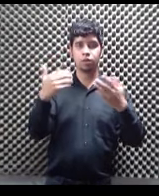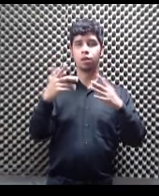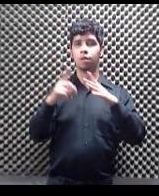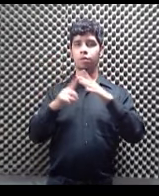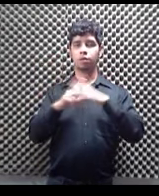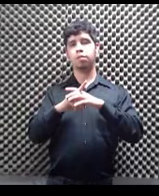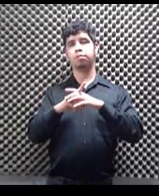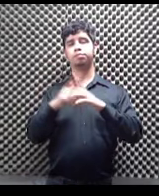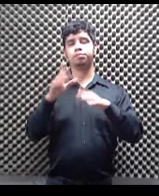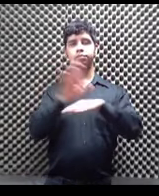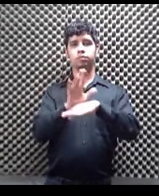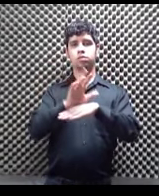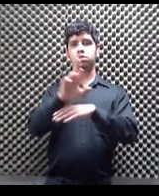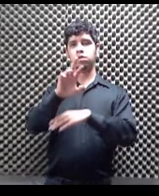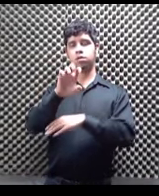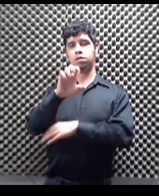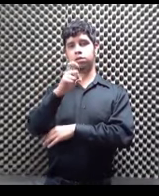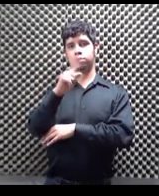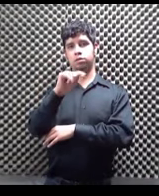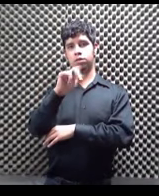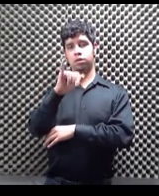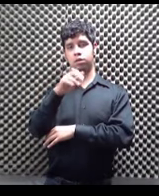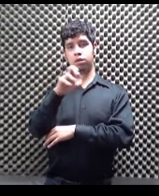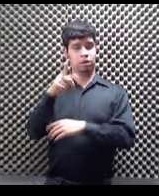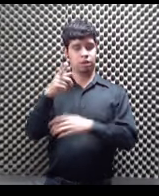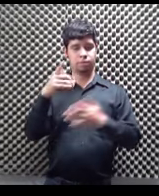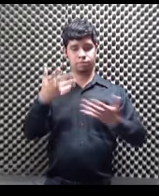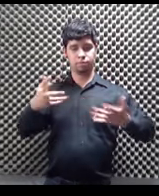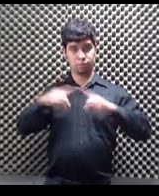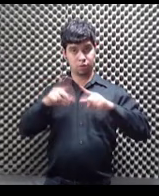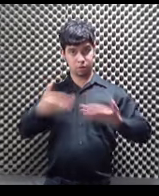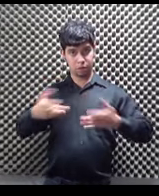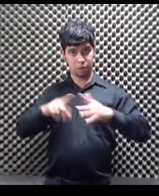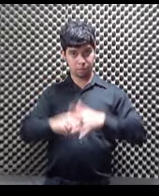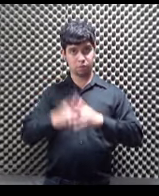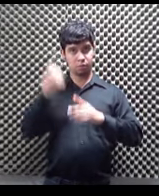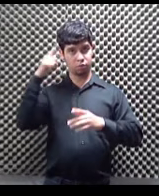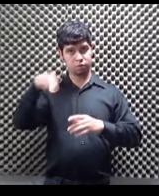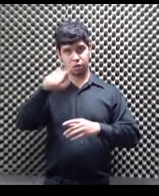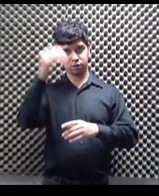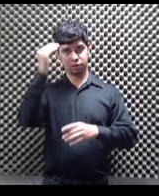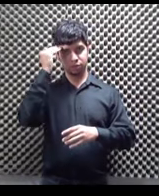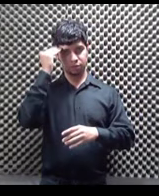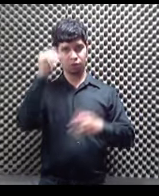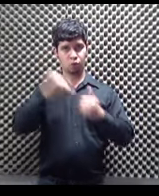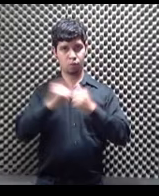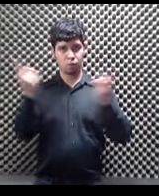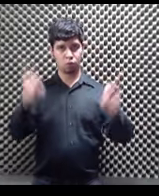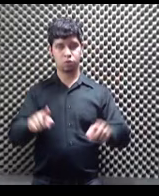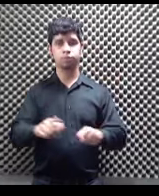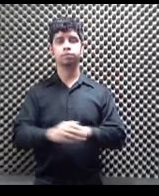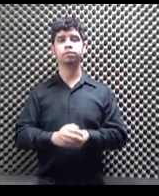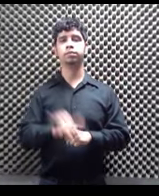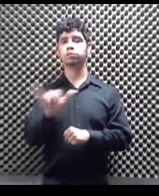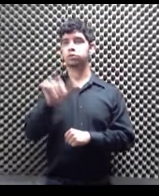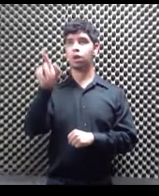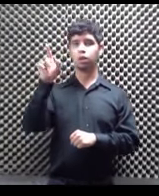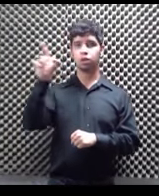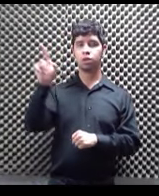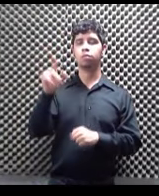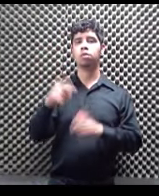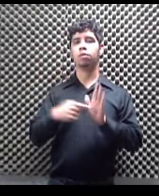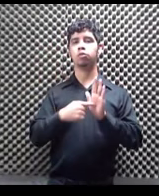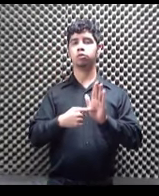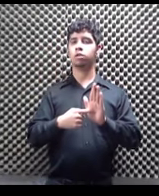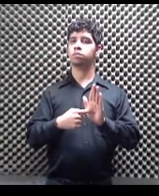tú. Exacto. Pero aquí fue la primicia. Aquí fue la primicia. Para que tú veas cómo es la cosa. Y allá también se va a presentar